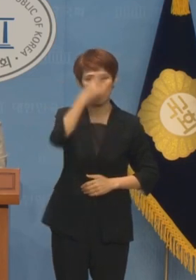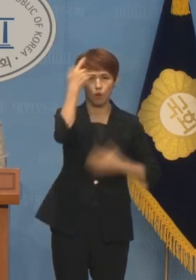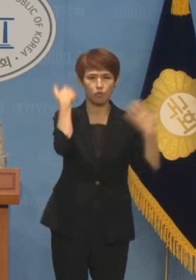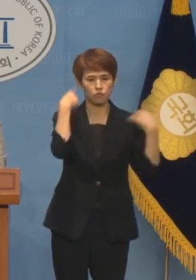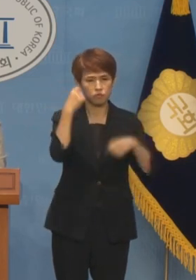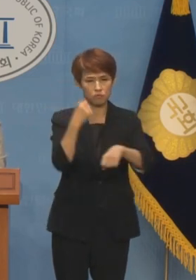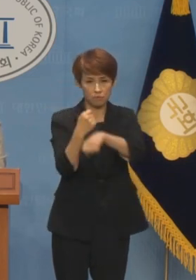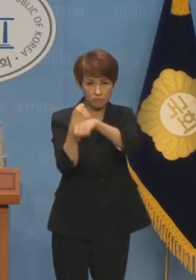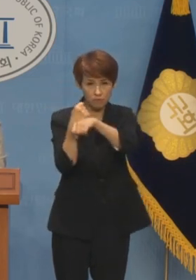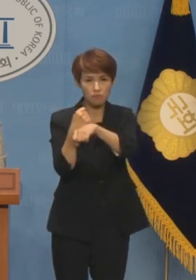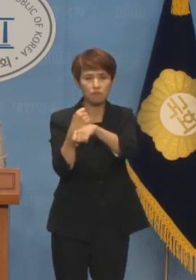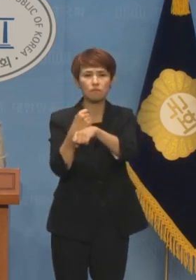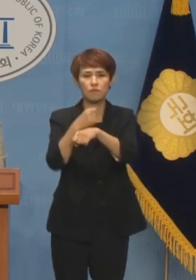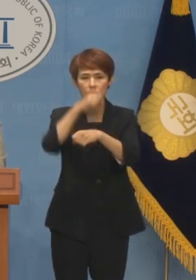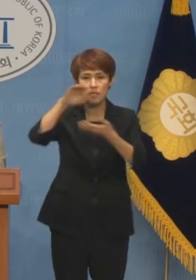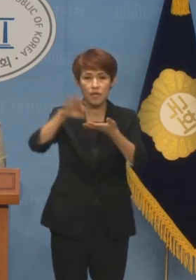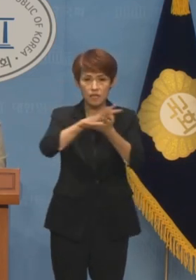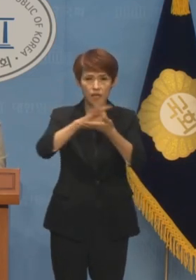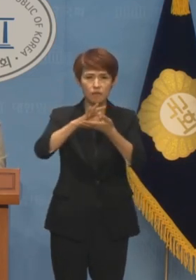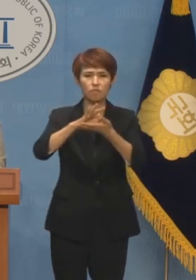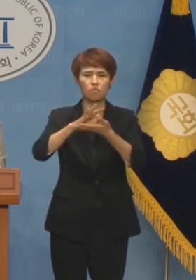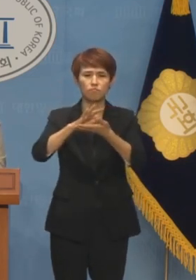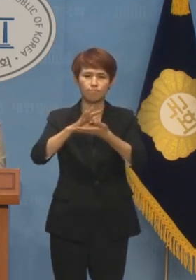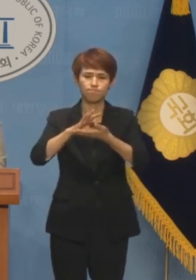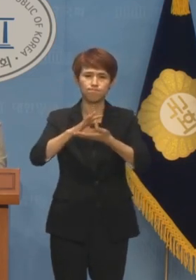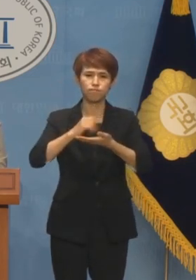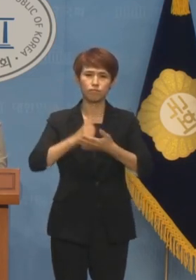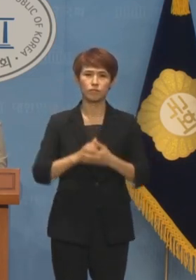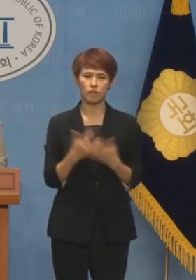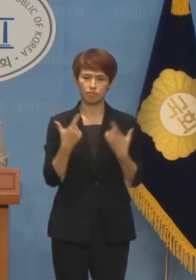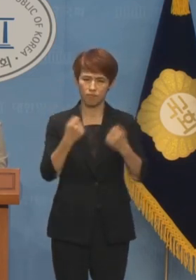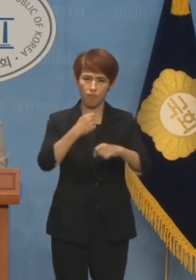지킬 의지를 보이십시오.